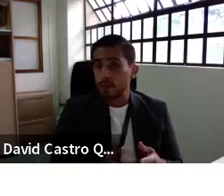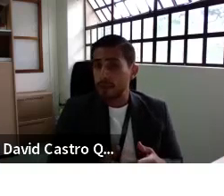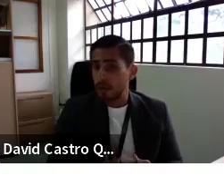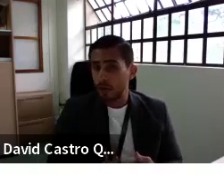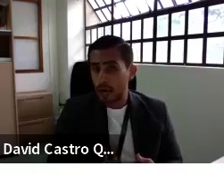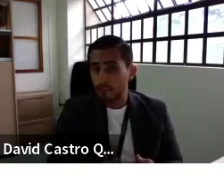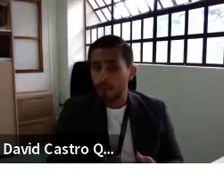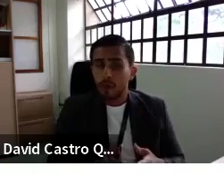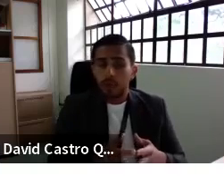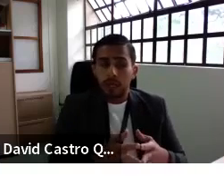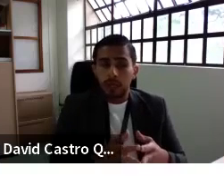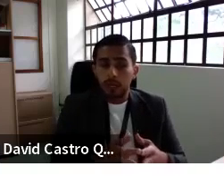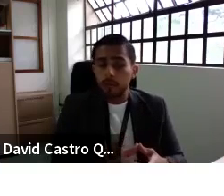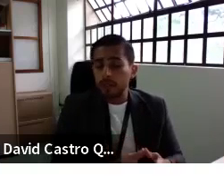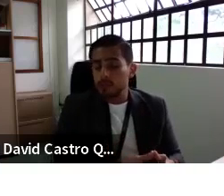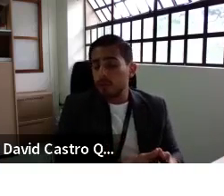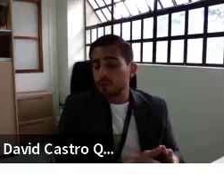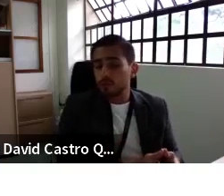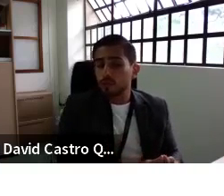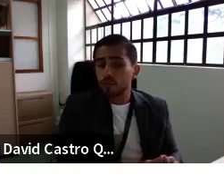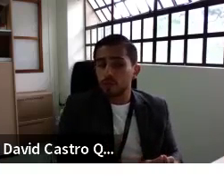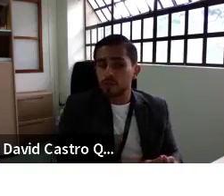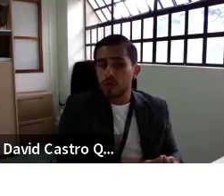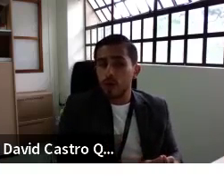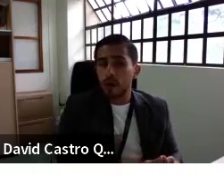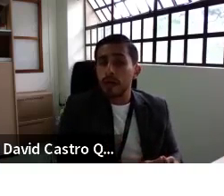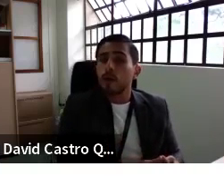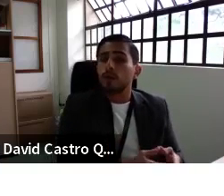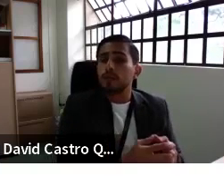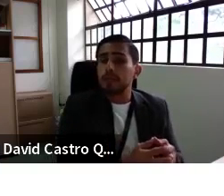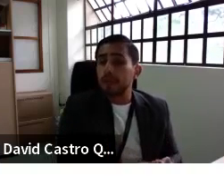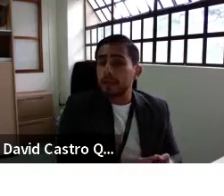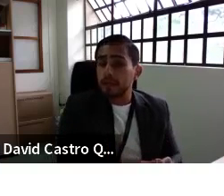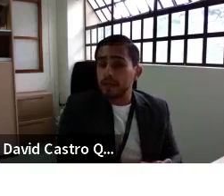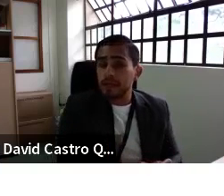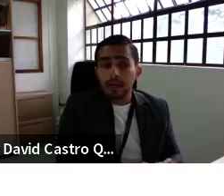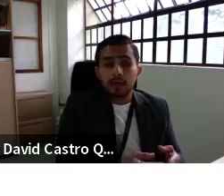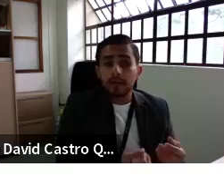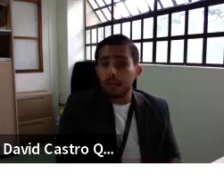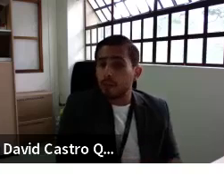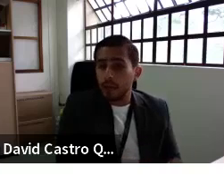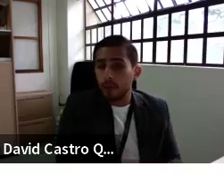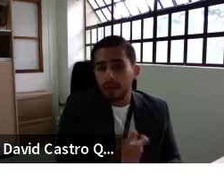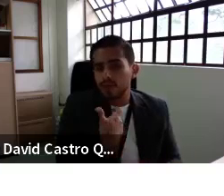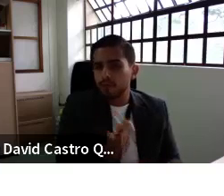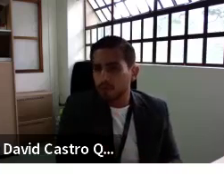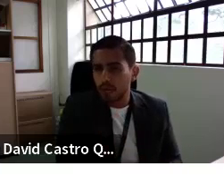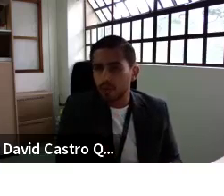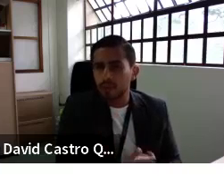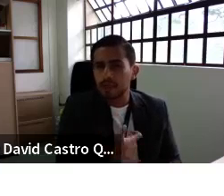nos ha pasado en el campo que le ponga atención a unos asuntos de nutrición saludable cuando ni siquiera tienen dinero para comprarse una fruta cuando ni